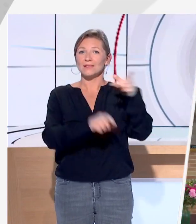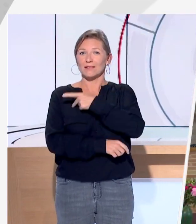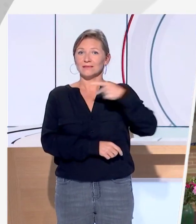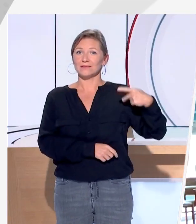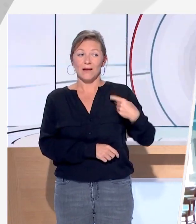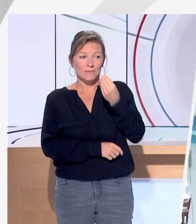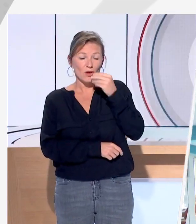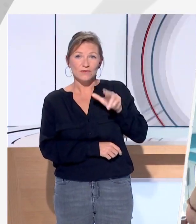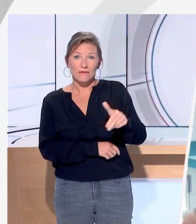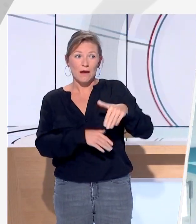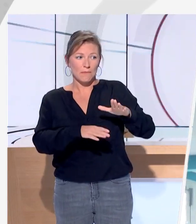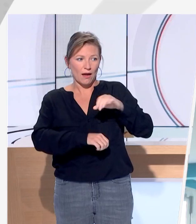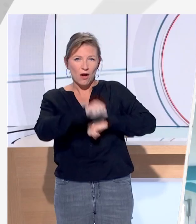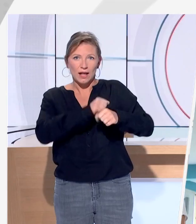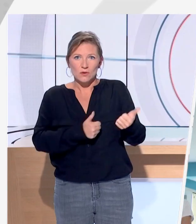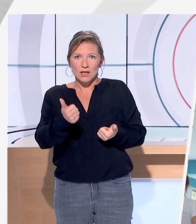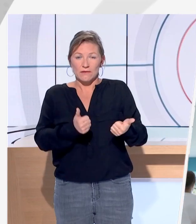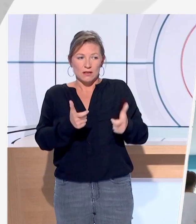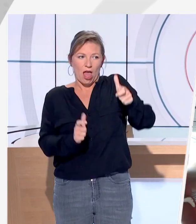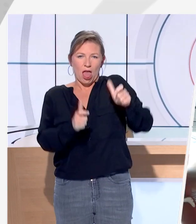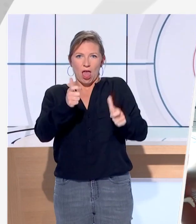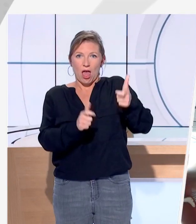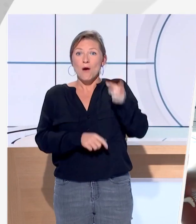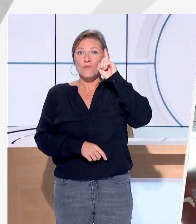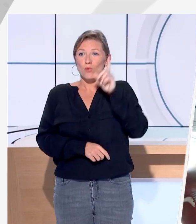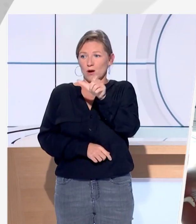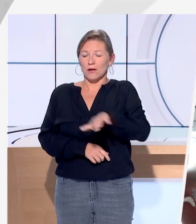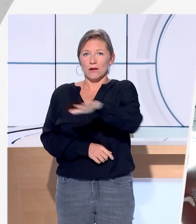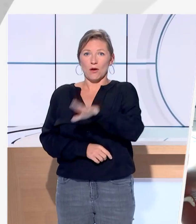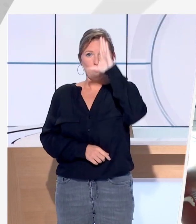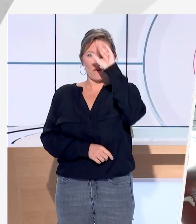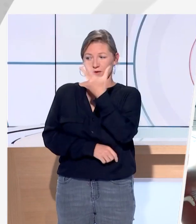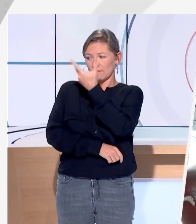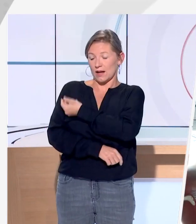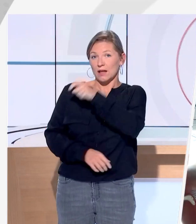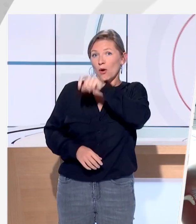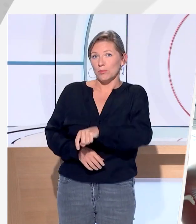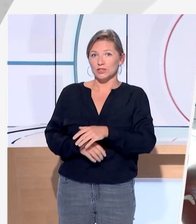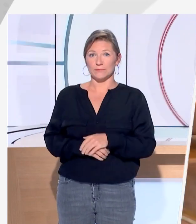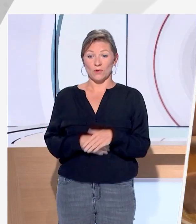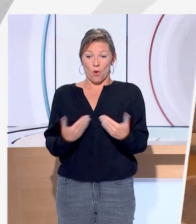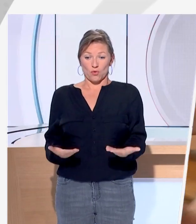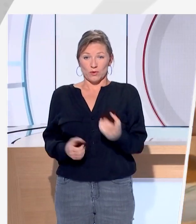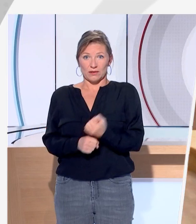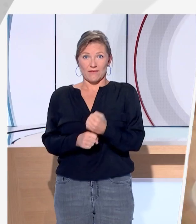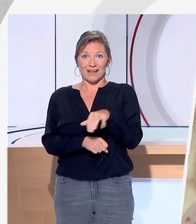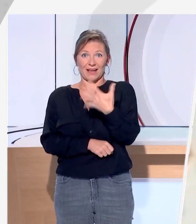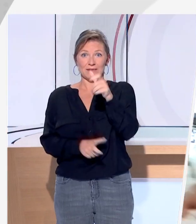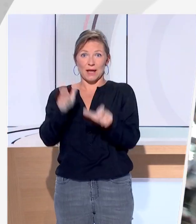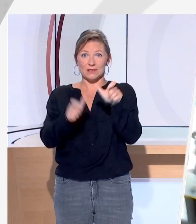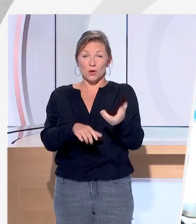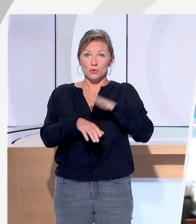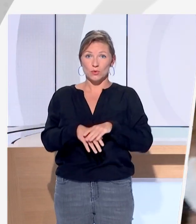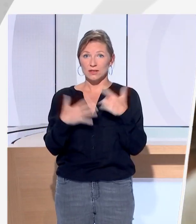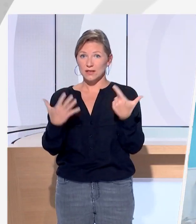rituel perturbé depuis l'entrée en vigueur de l'obligation vaccinale du personnel. Sur les 15 salariés prévus ce jour-là dans la salle,